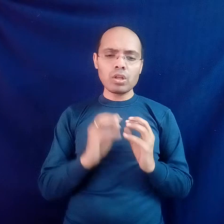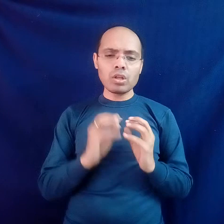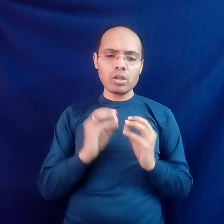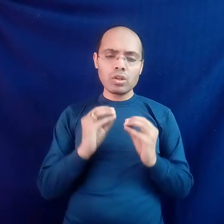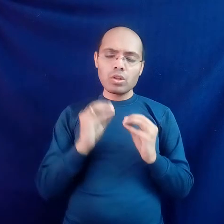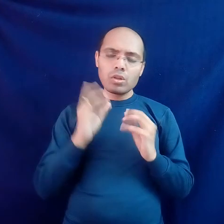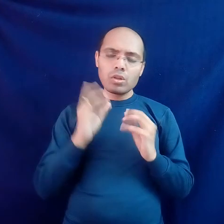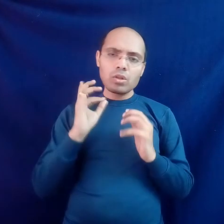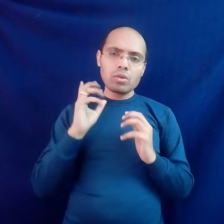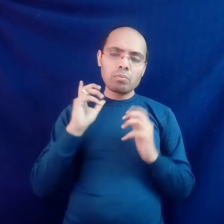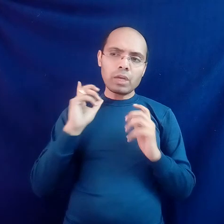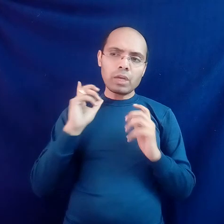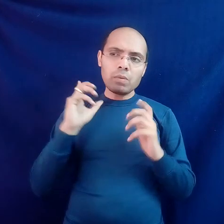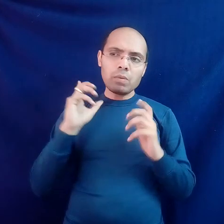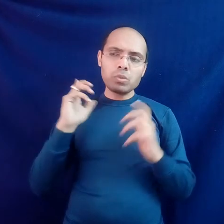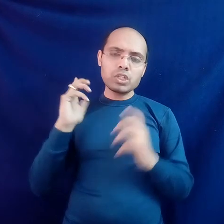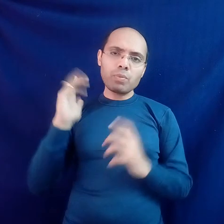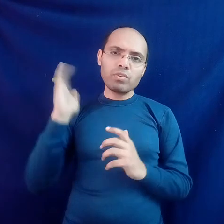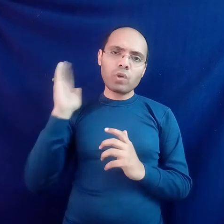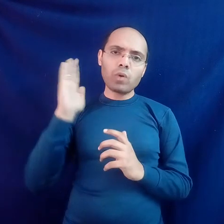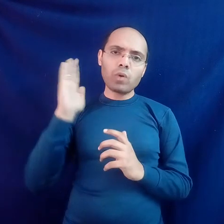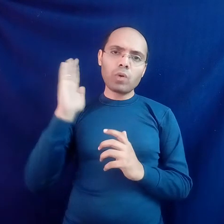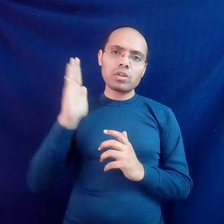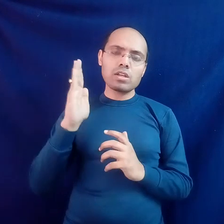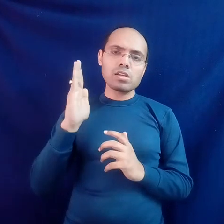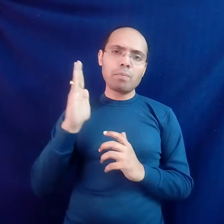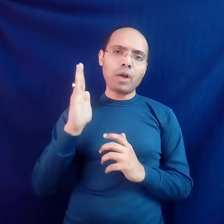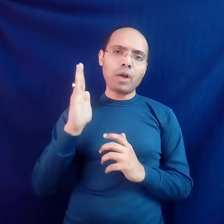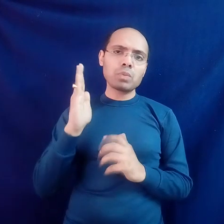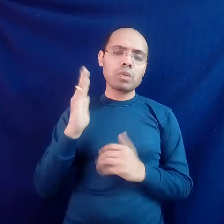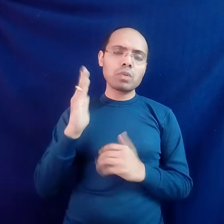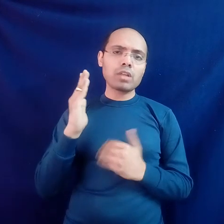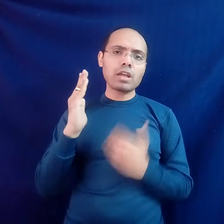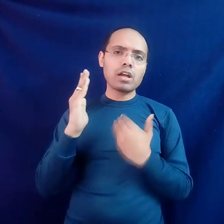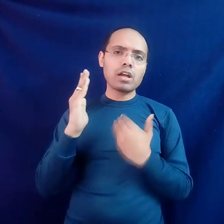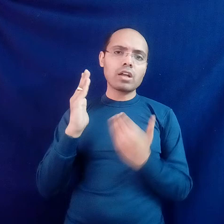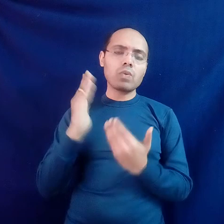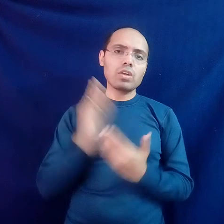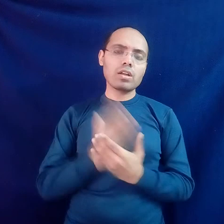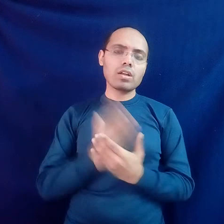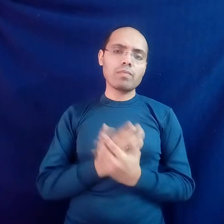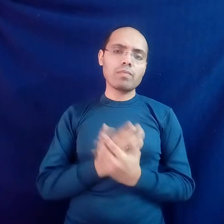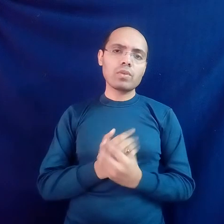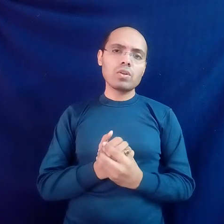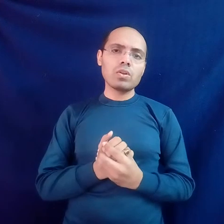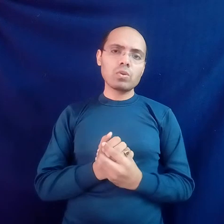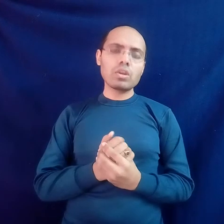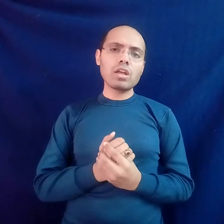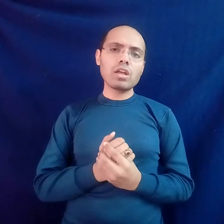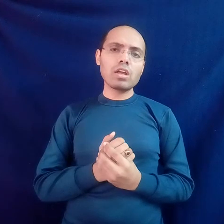उनके माइंड में वो चीज़ें पूरी रिकॉल होती है कि पास्ट में उनके साथ क्या क्या घटनाएं हुई हैं। तो किसी के